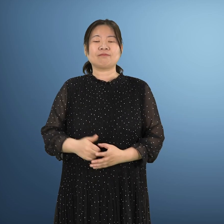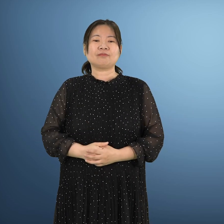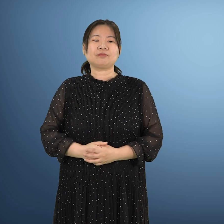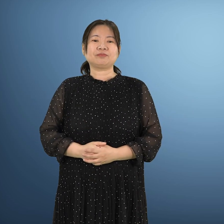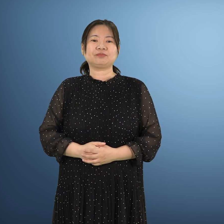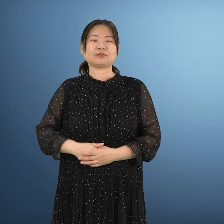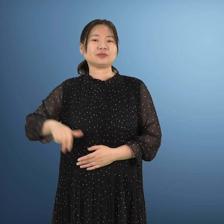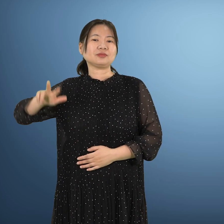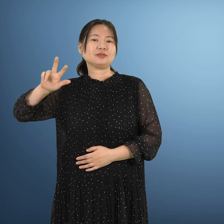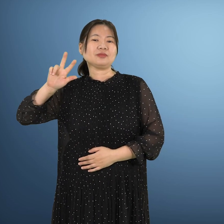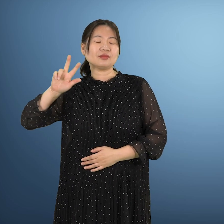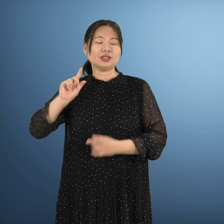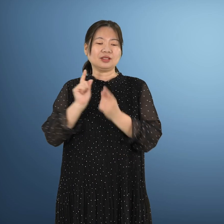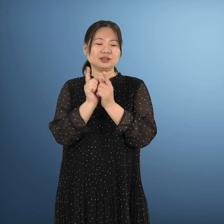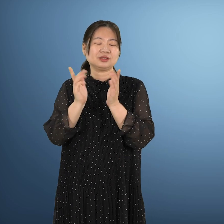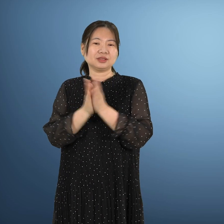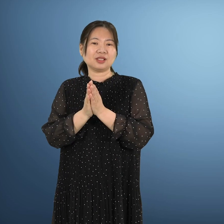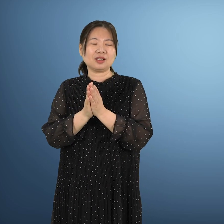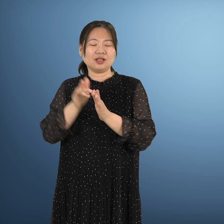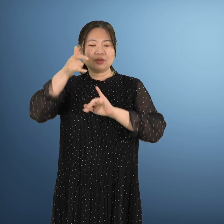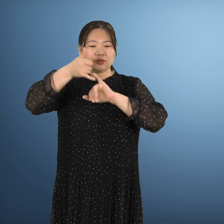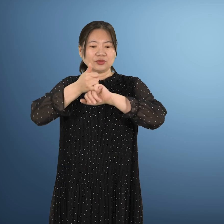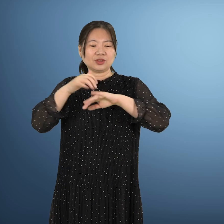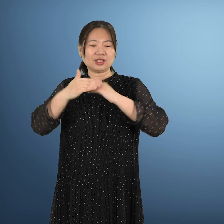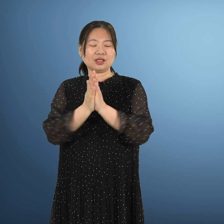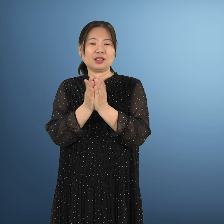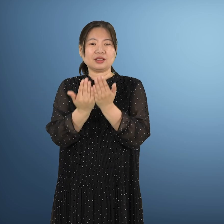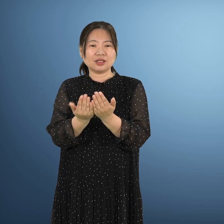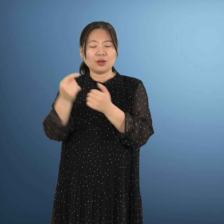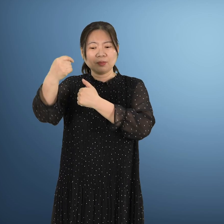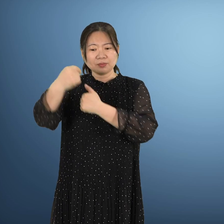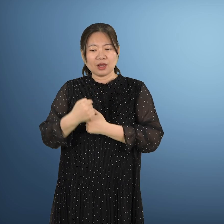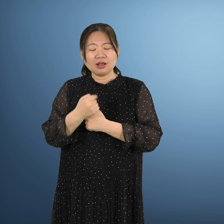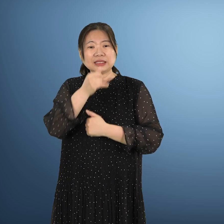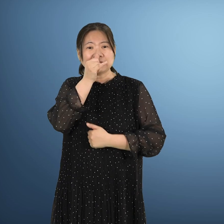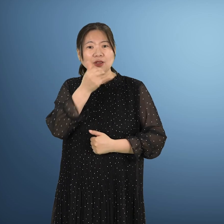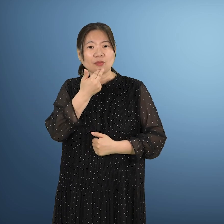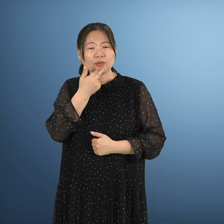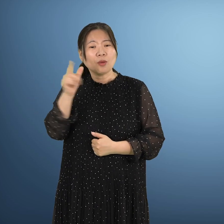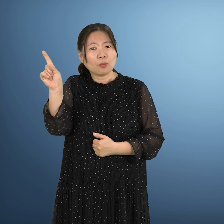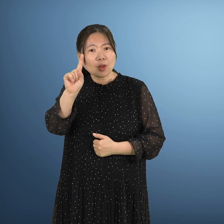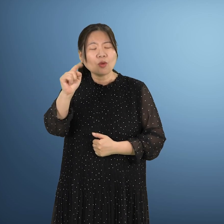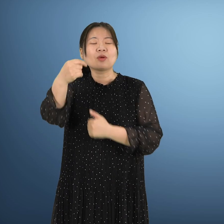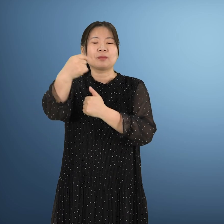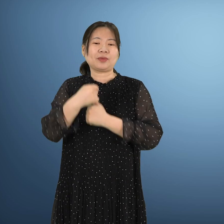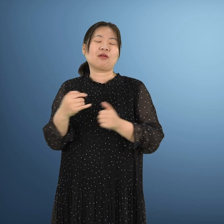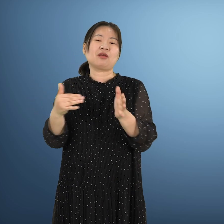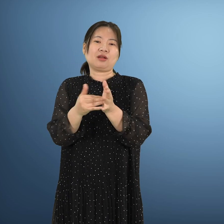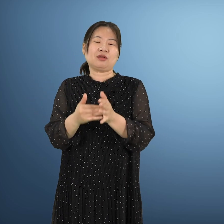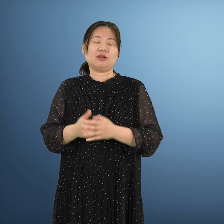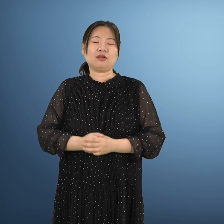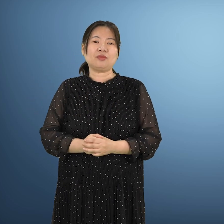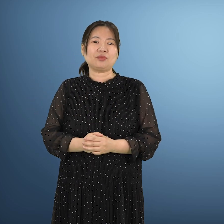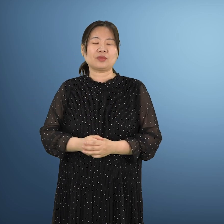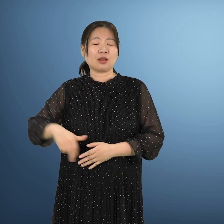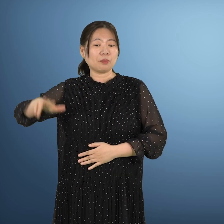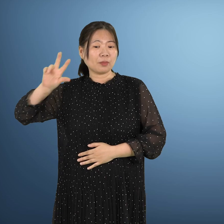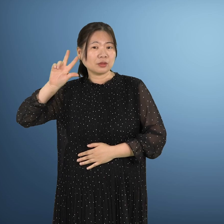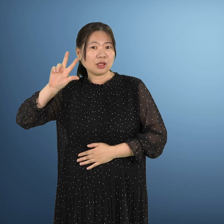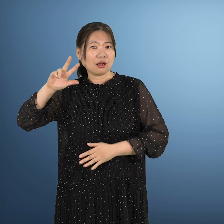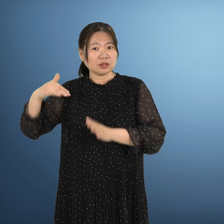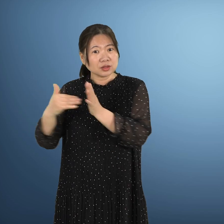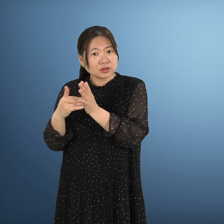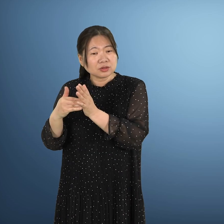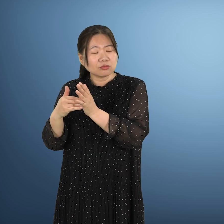그러니까 맹세를 실질적으로 구약에서 명했습니까? 안 했습니까? 명했단 말이에요. 그리고 맹세를